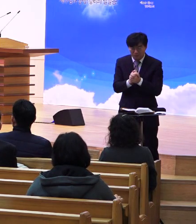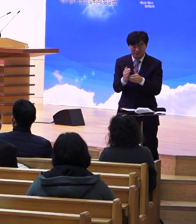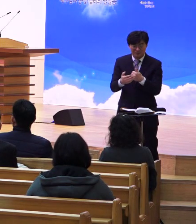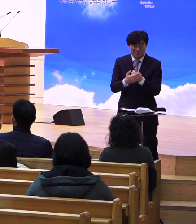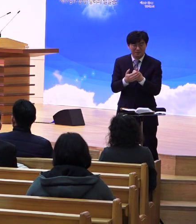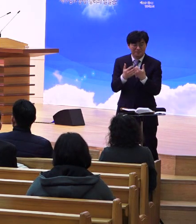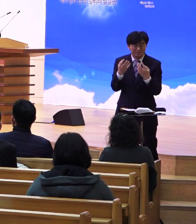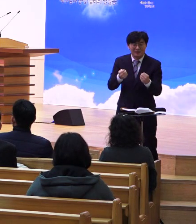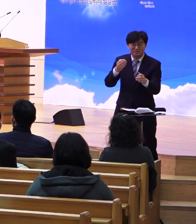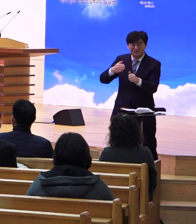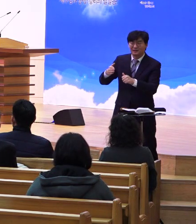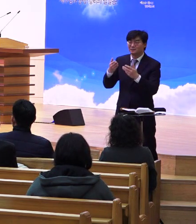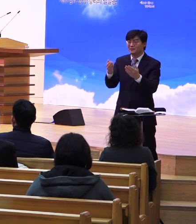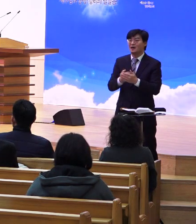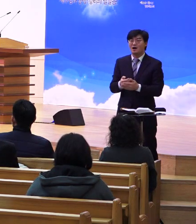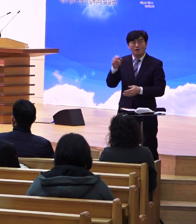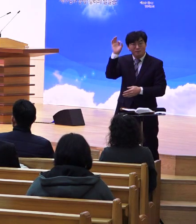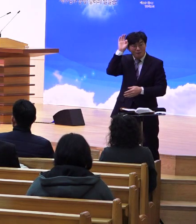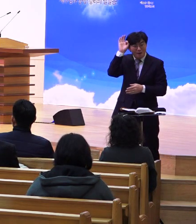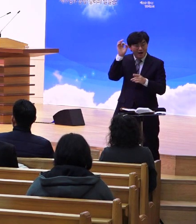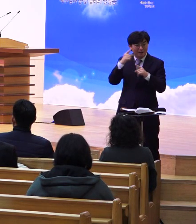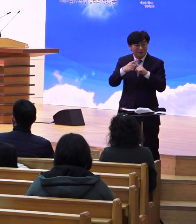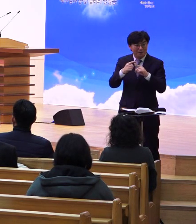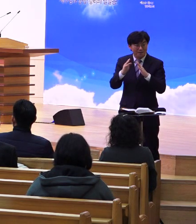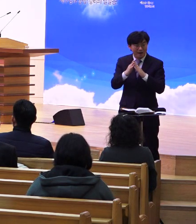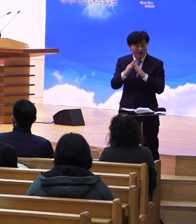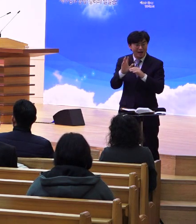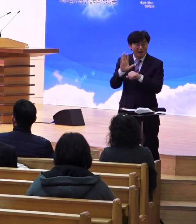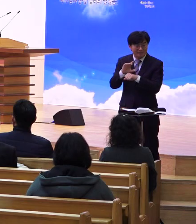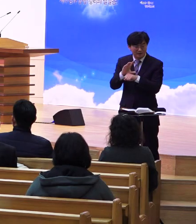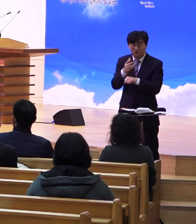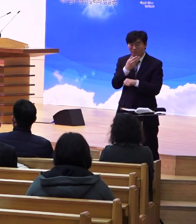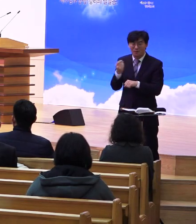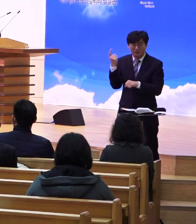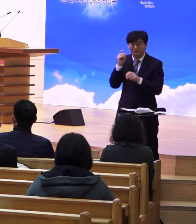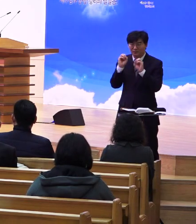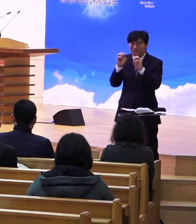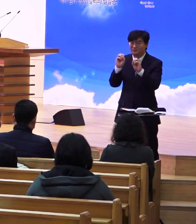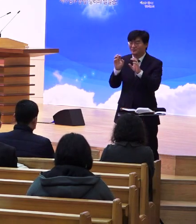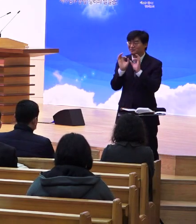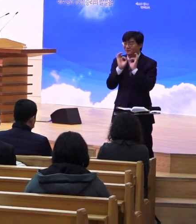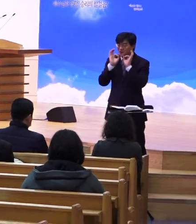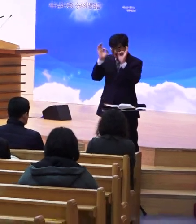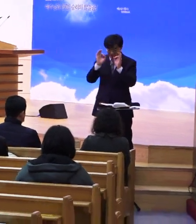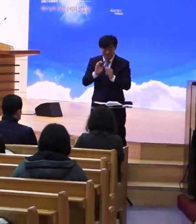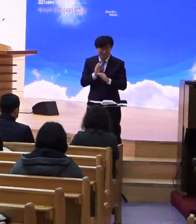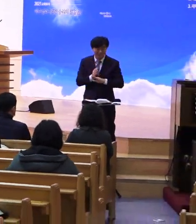고맙습니다. 우리 포항극동방송은 더 열심히 복음을 전하겠습니다. 감사합니다.